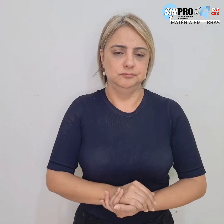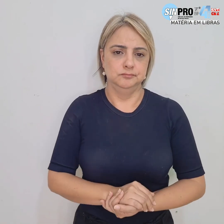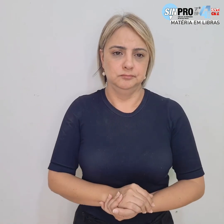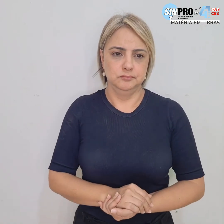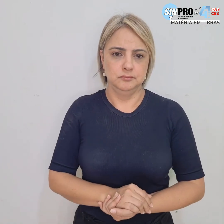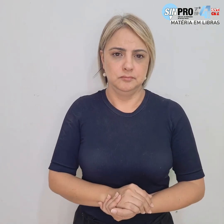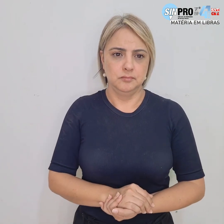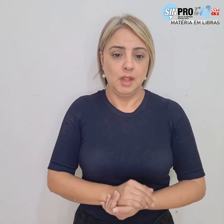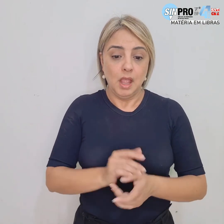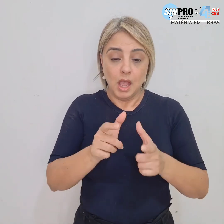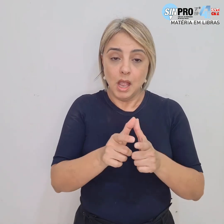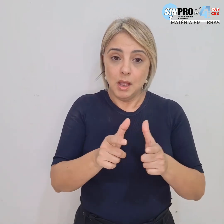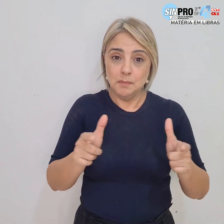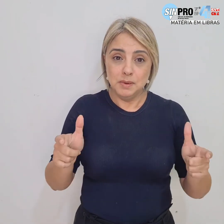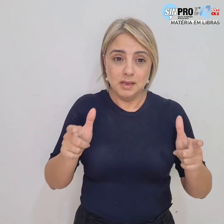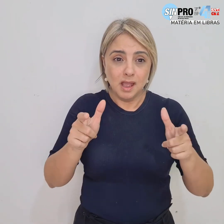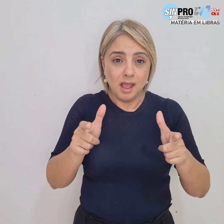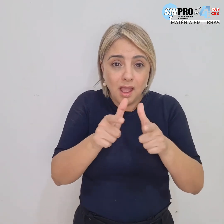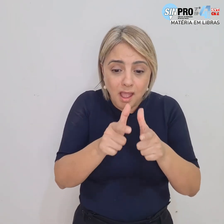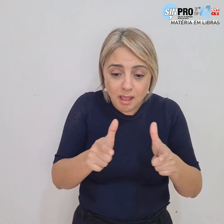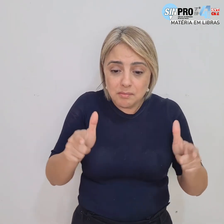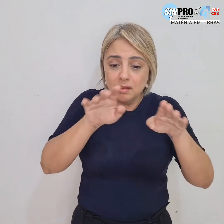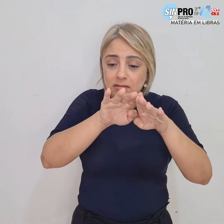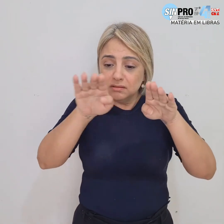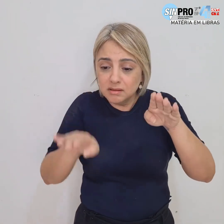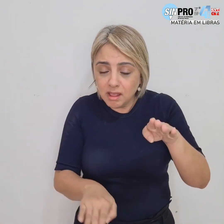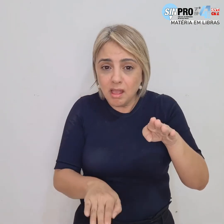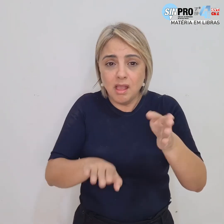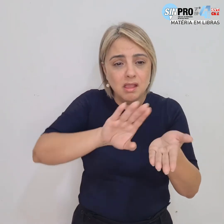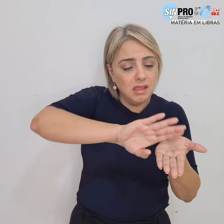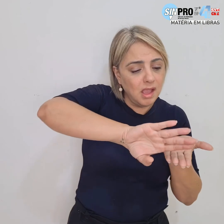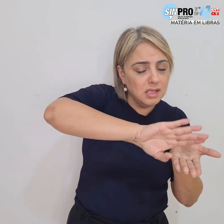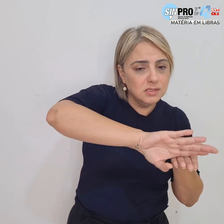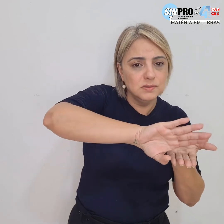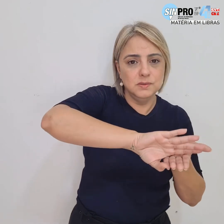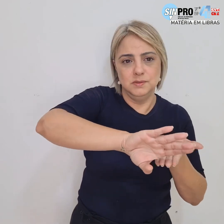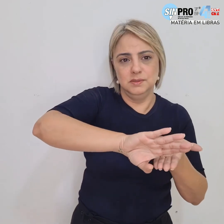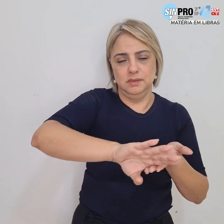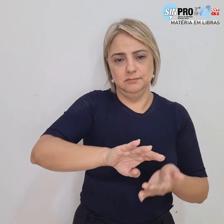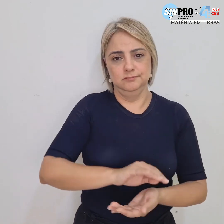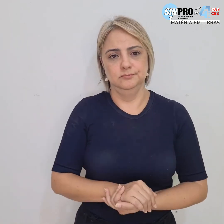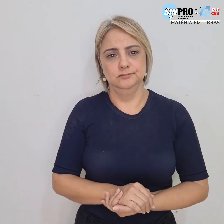de ampliação de desigualdade e exclusão, ela diz.